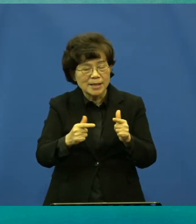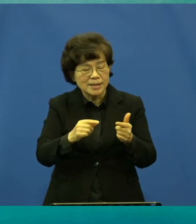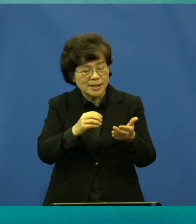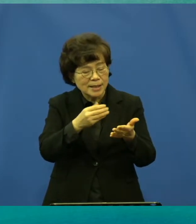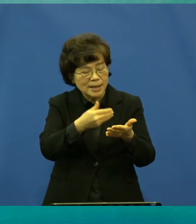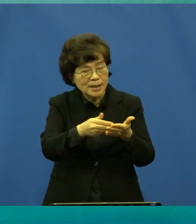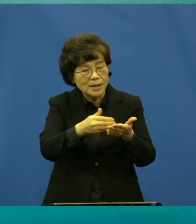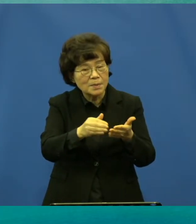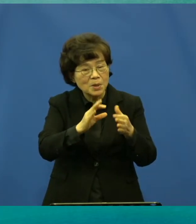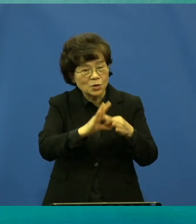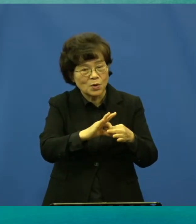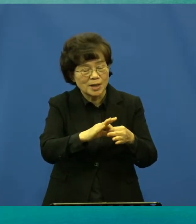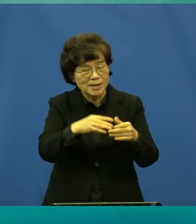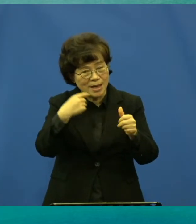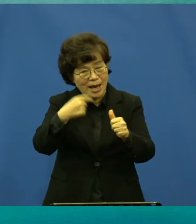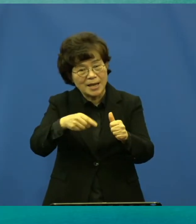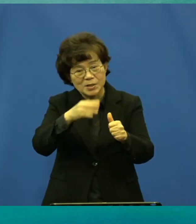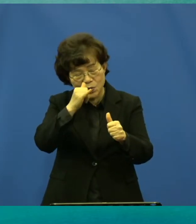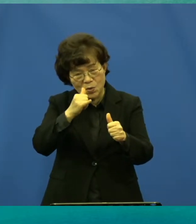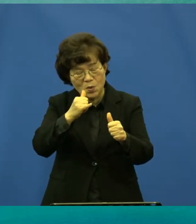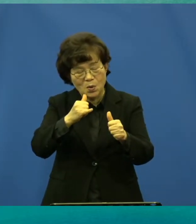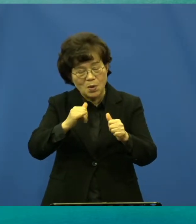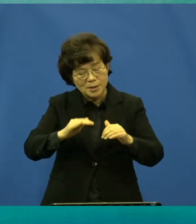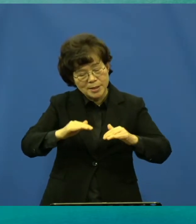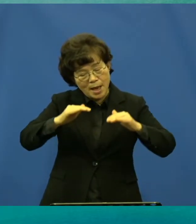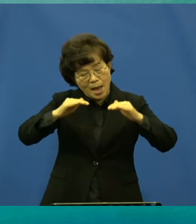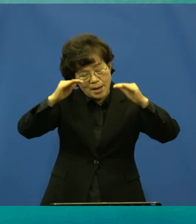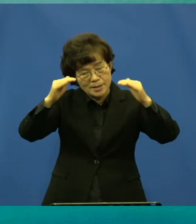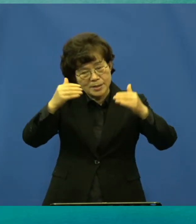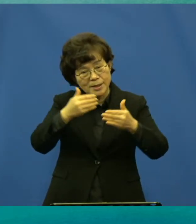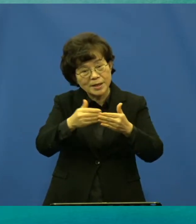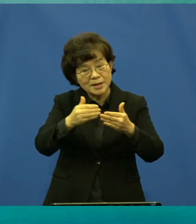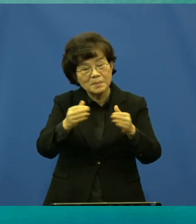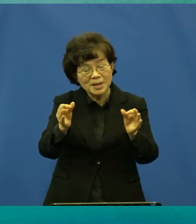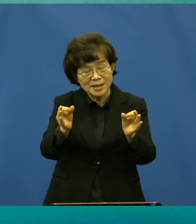클수록 시청각 교재는 점점 없어집니다.